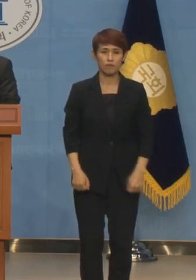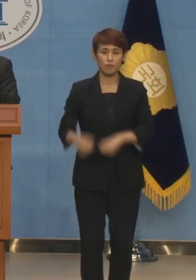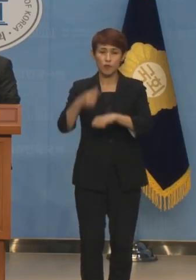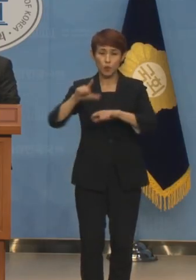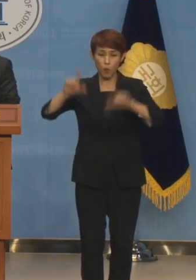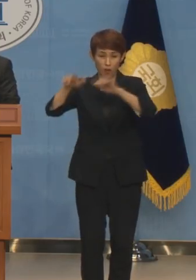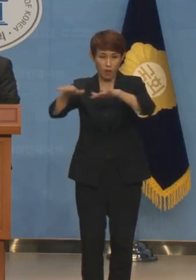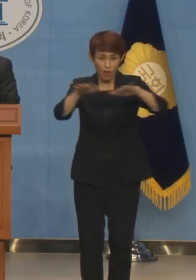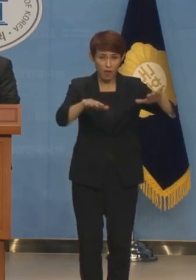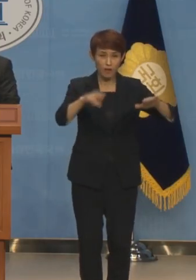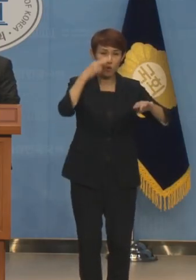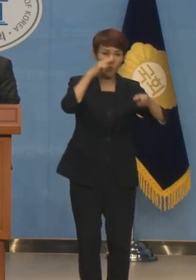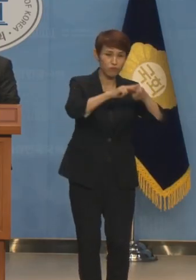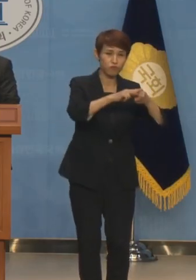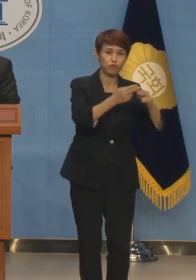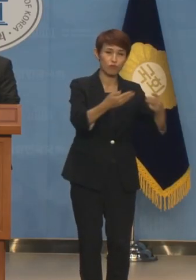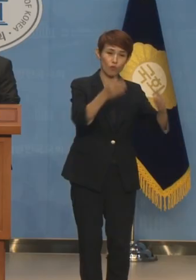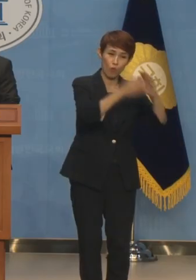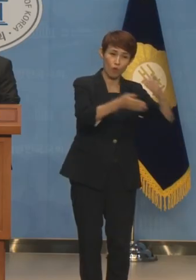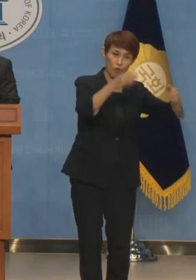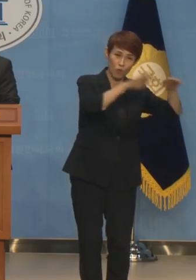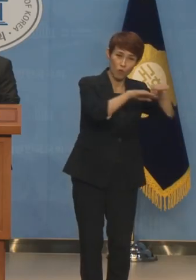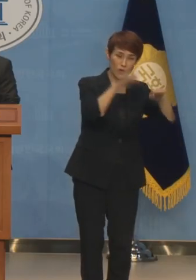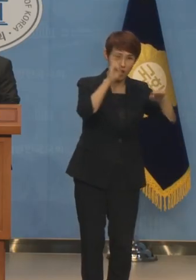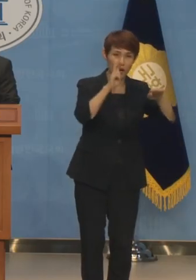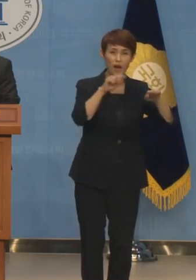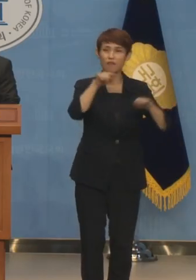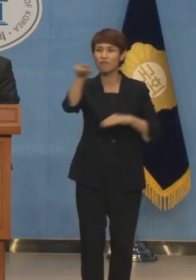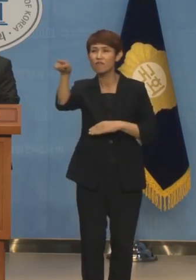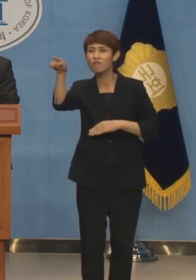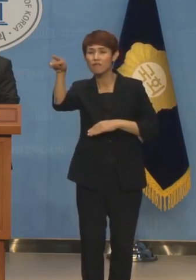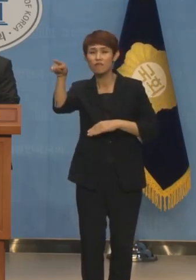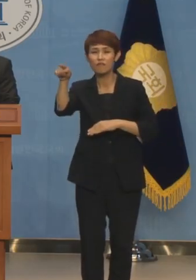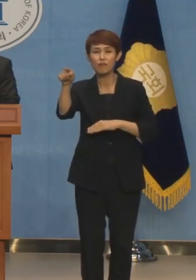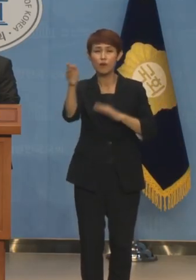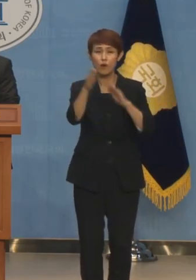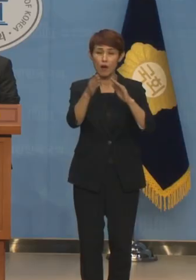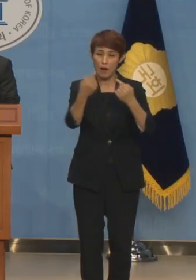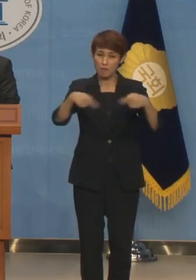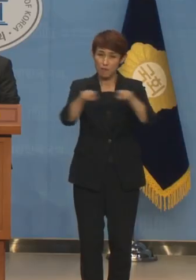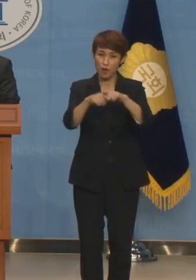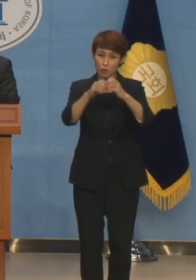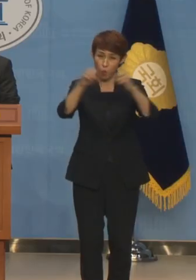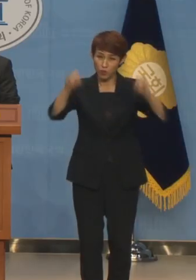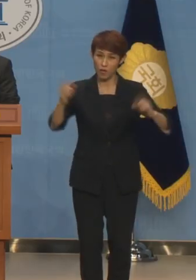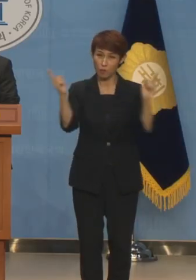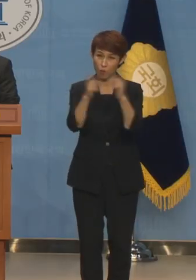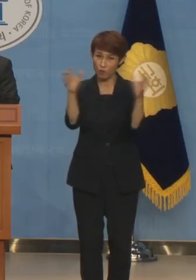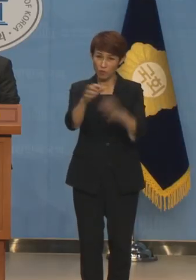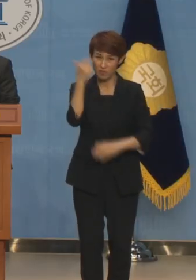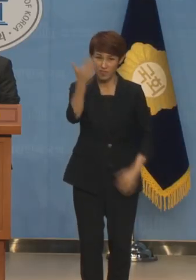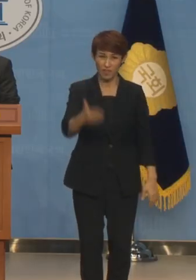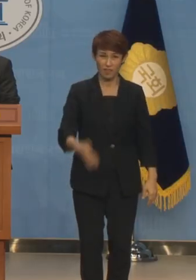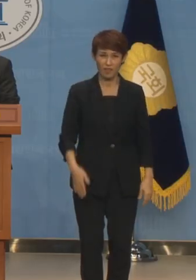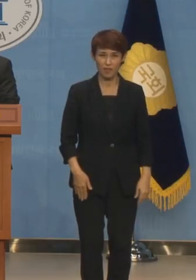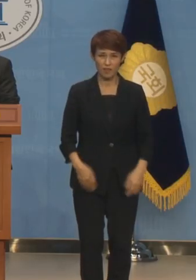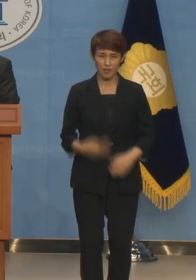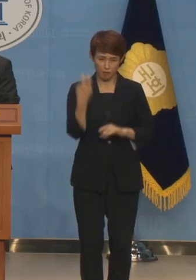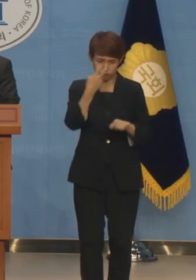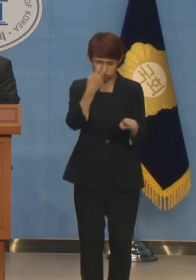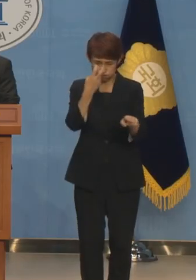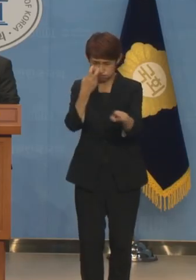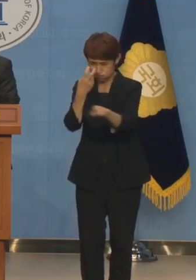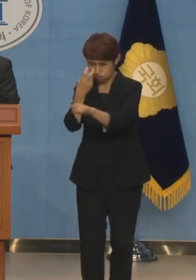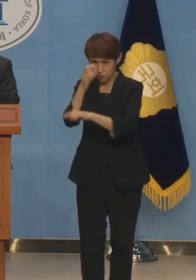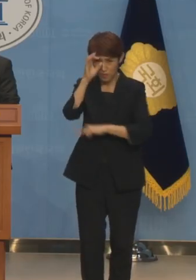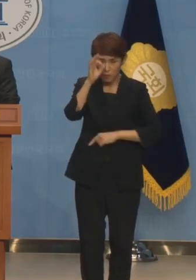동해바다가 석유공사와 액트지오의 동문의 장소입니까? 파면 팔수록 감자 줄기처럼 엮인 사적